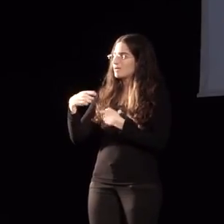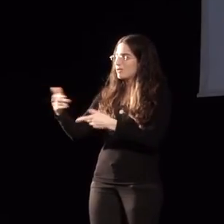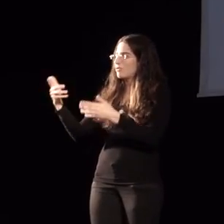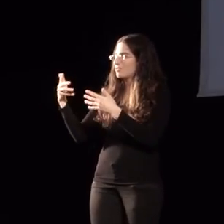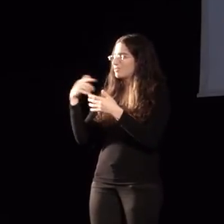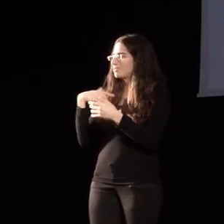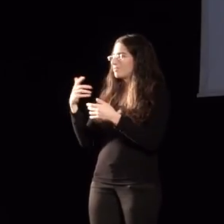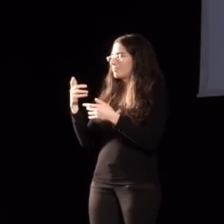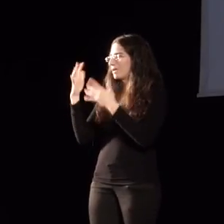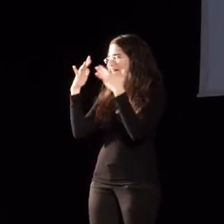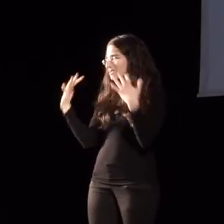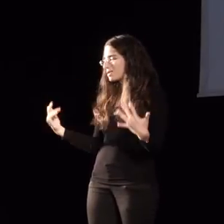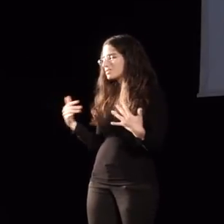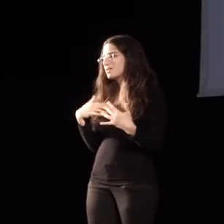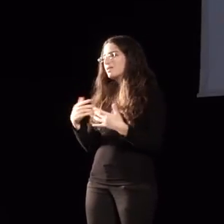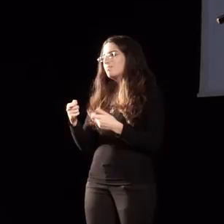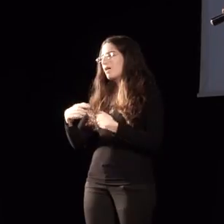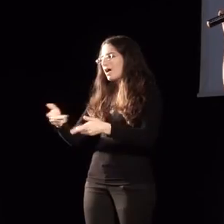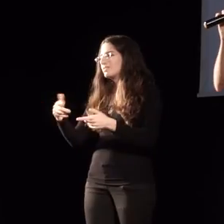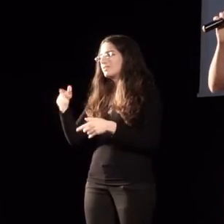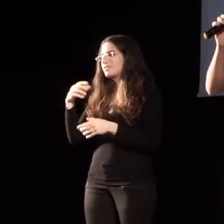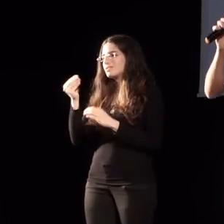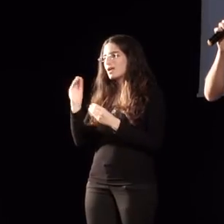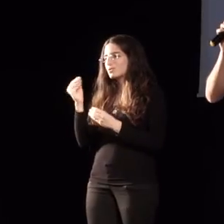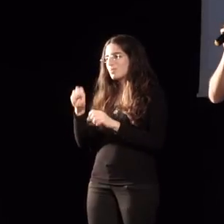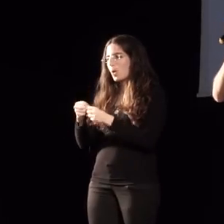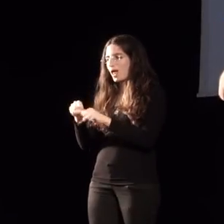מכרתי צעצועים של עובדים לילדים קטנים בקריסמס.